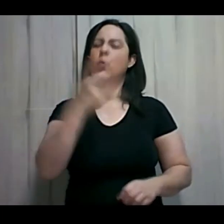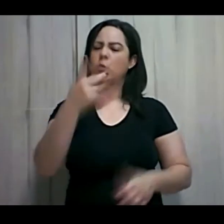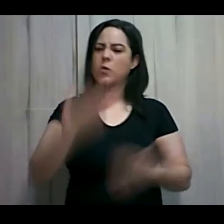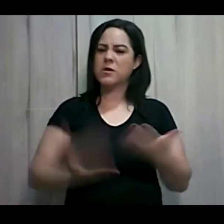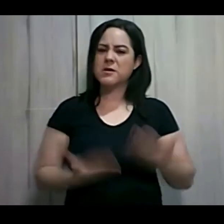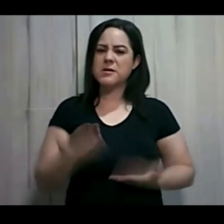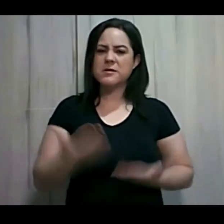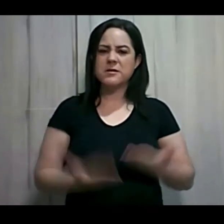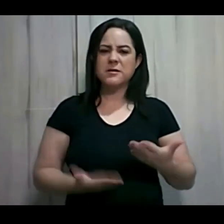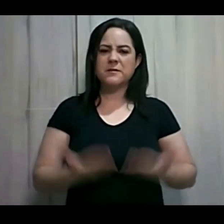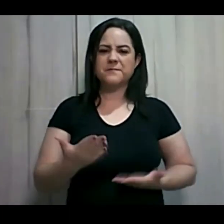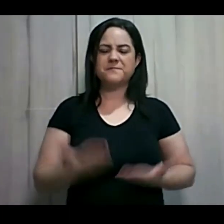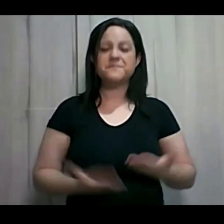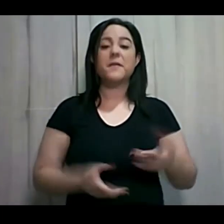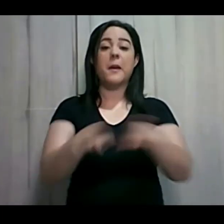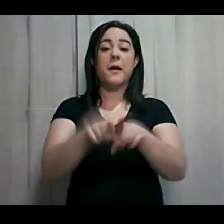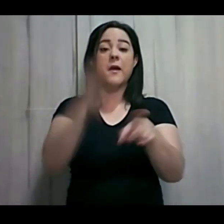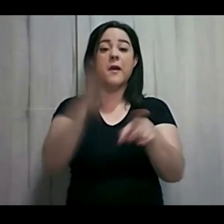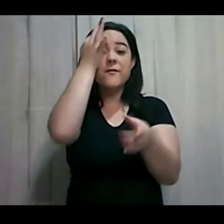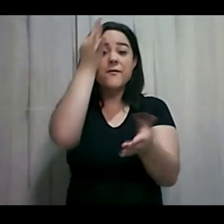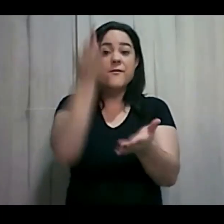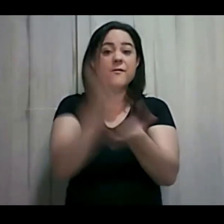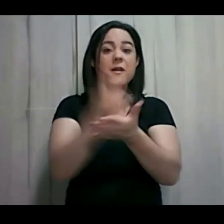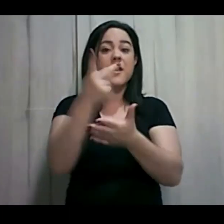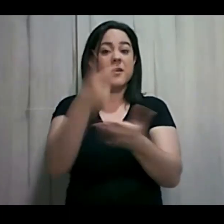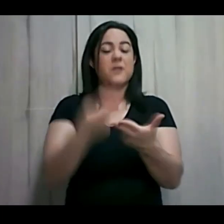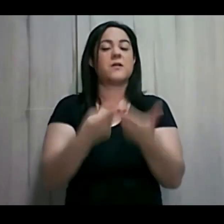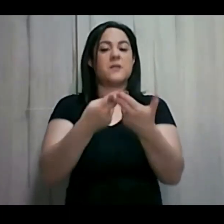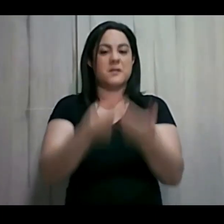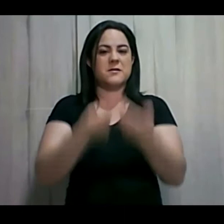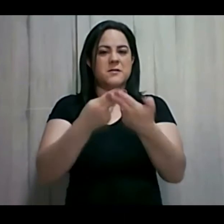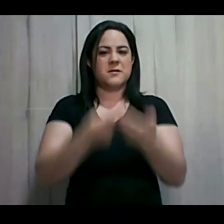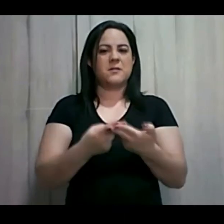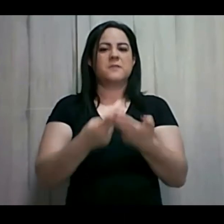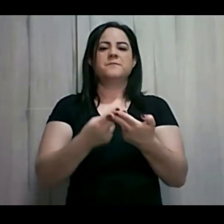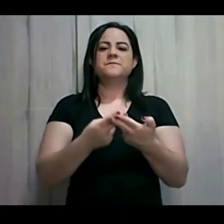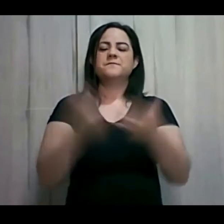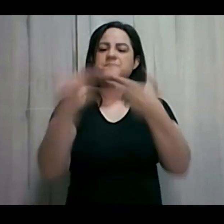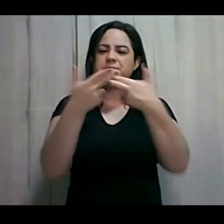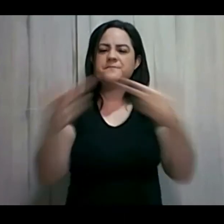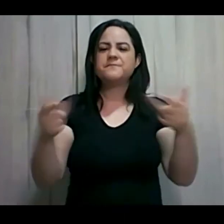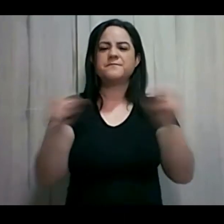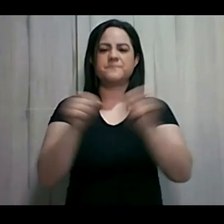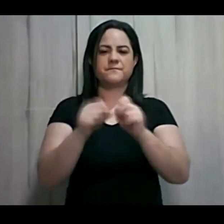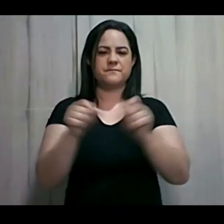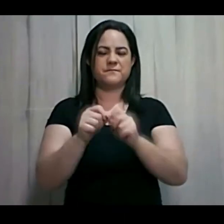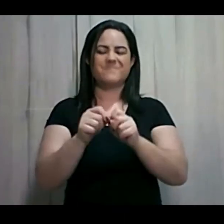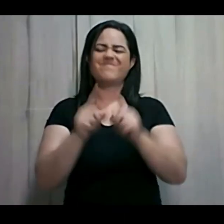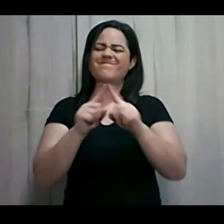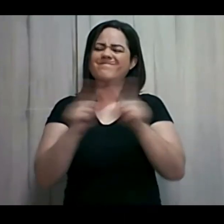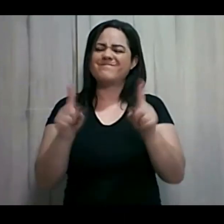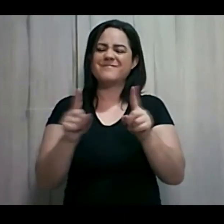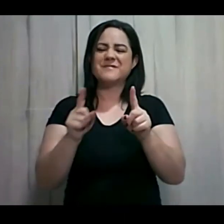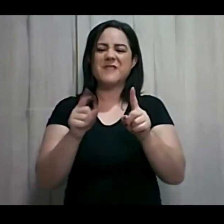fé, e a tua paciência, e que as tuas últimas obras são mais do que as